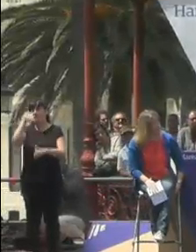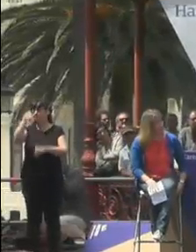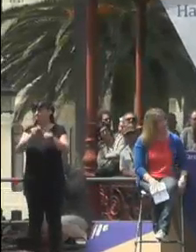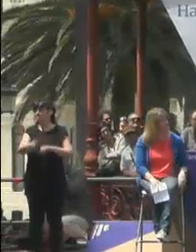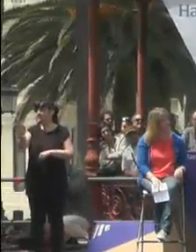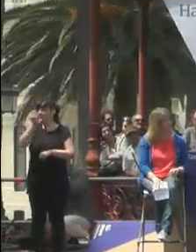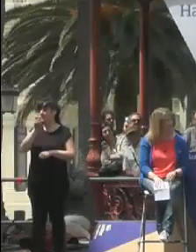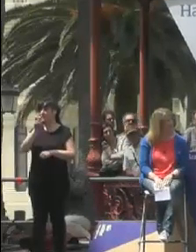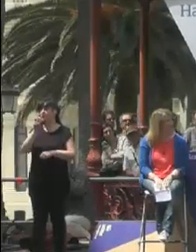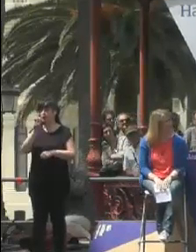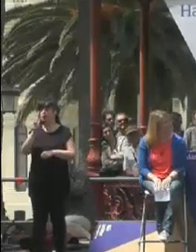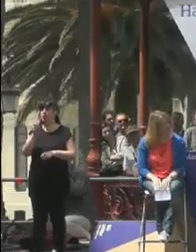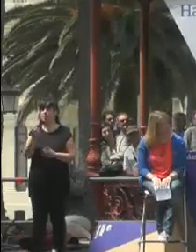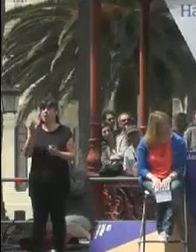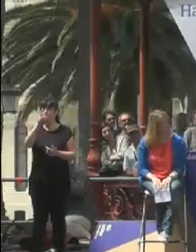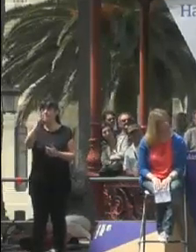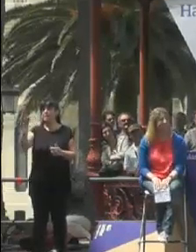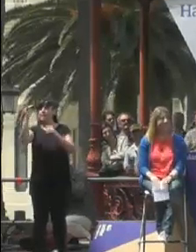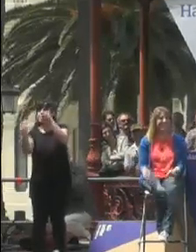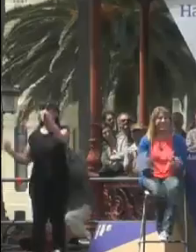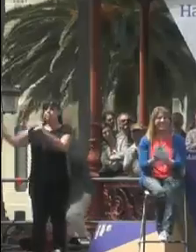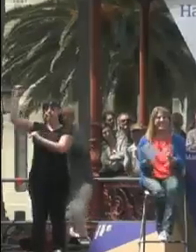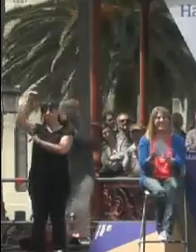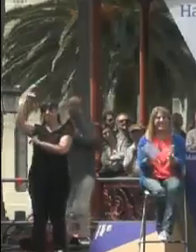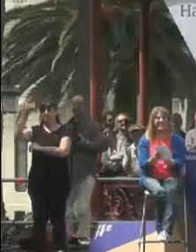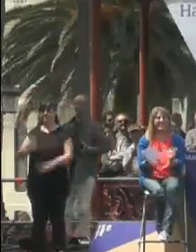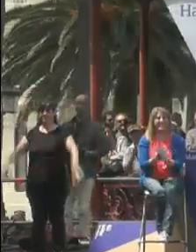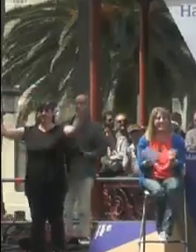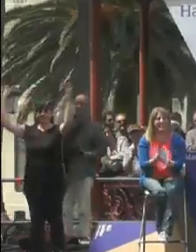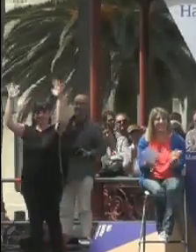voto por delante del Partido Popular.